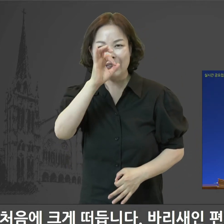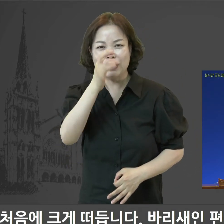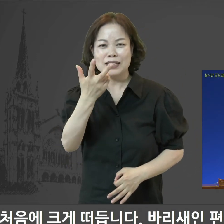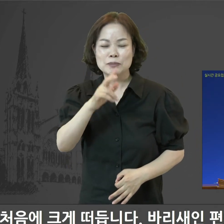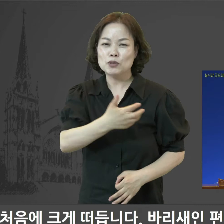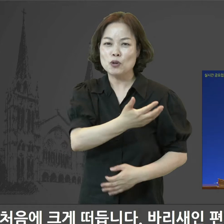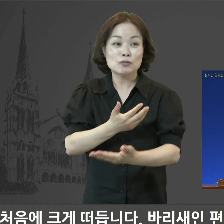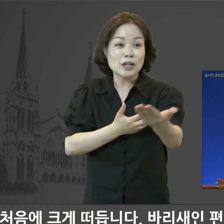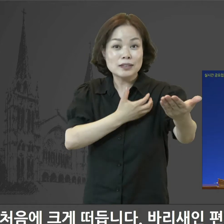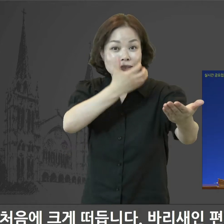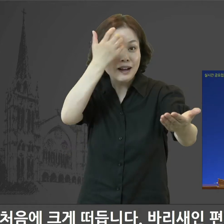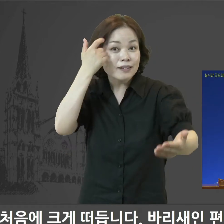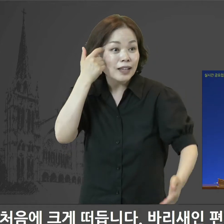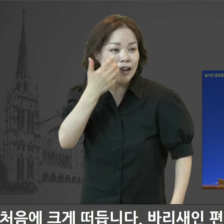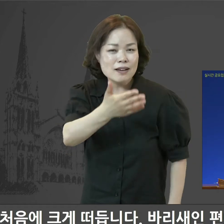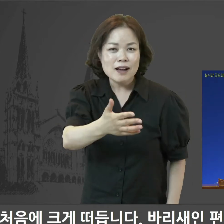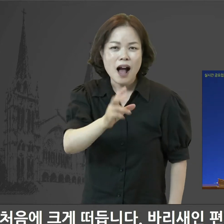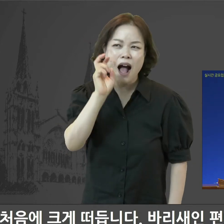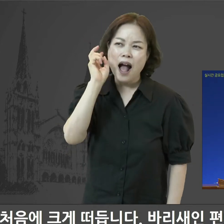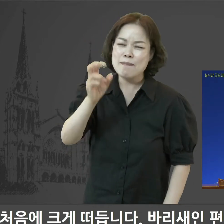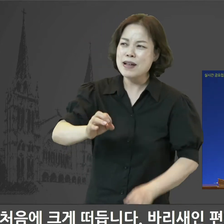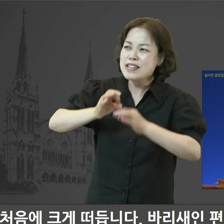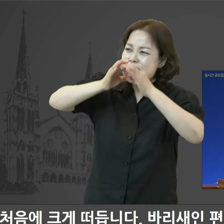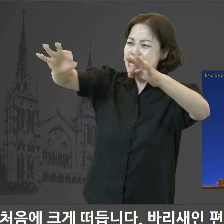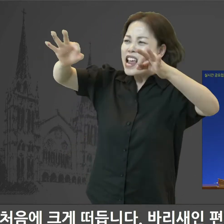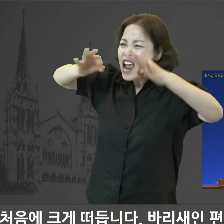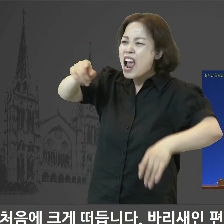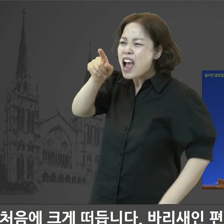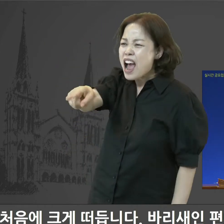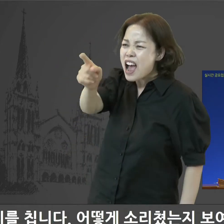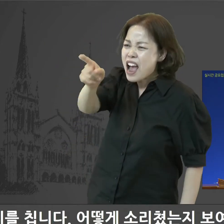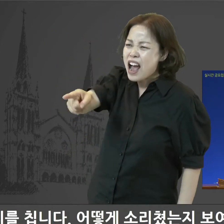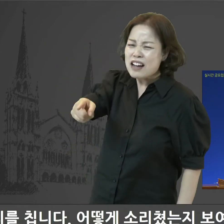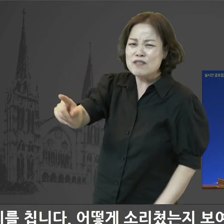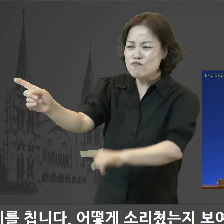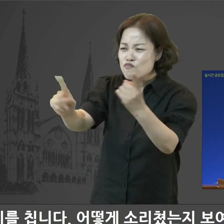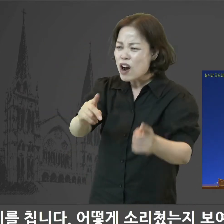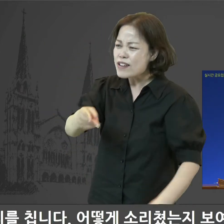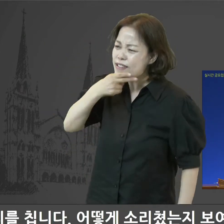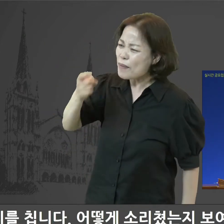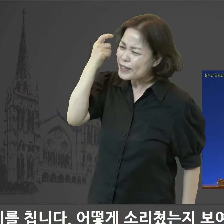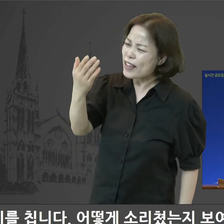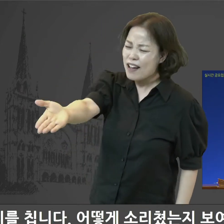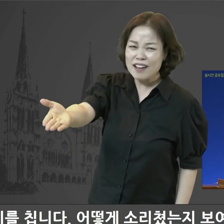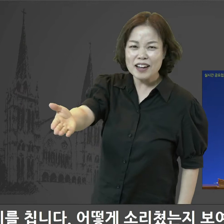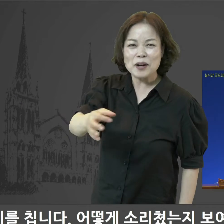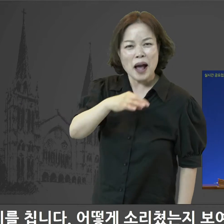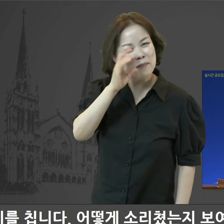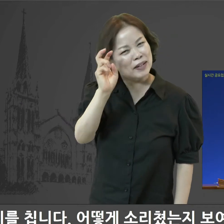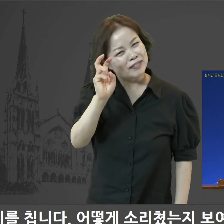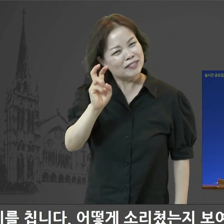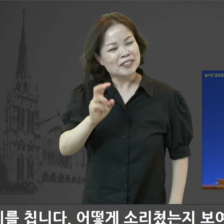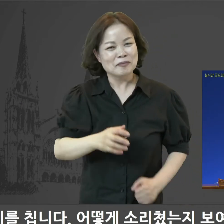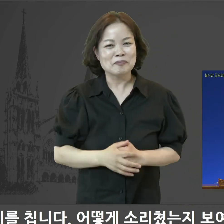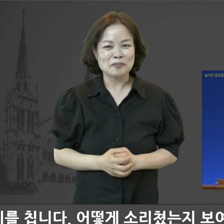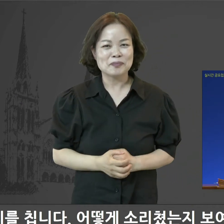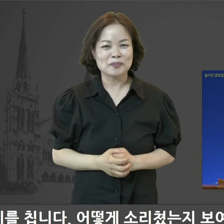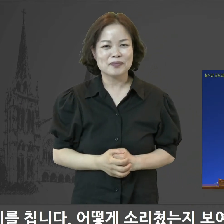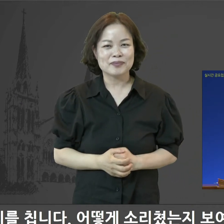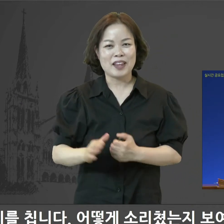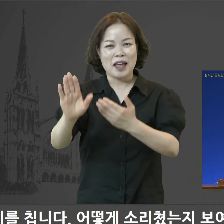한번 상상을 해보십시오. 아마 그냥 큰 소리로 떠들었을 거예요. 왜 부활이 없단 말이야? 뭐 그렇게 했는지. 하여간 뭐